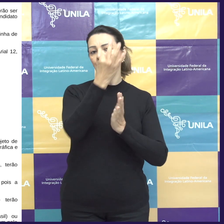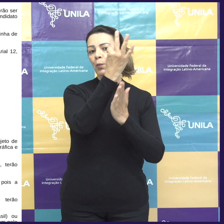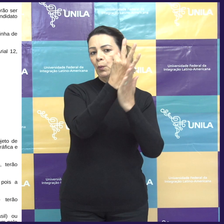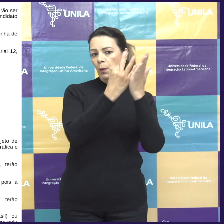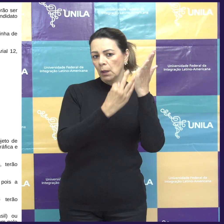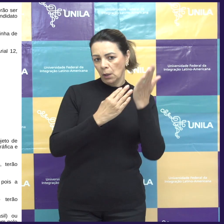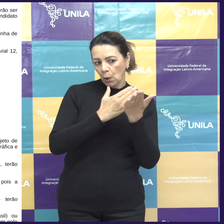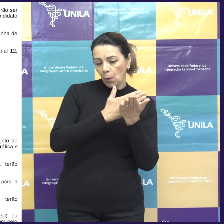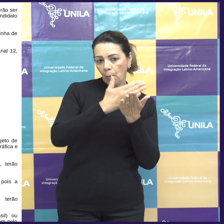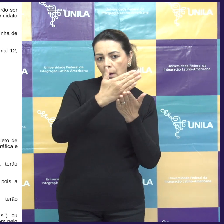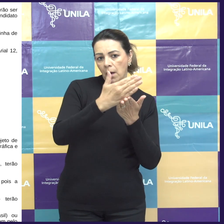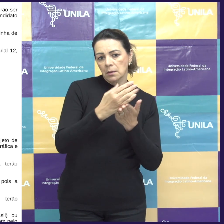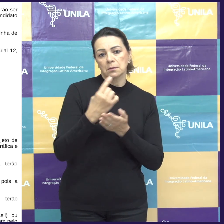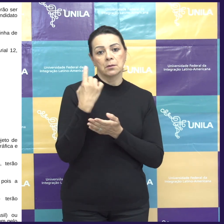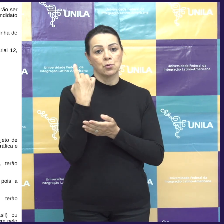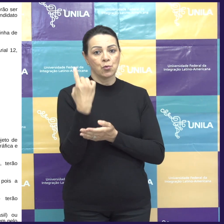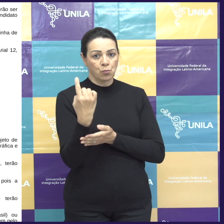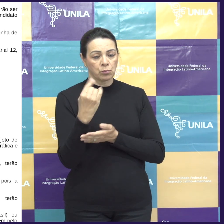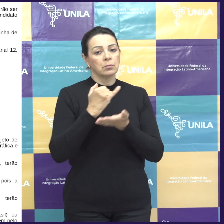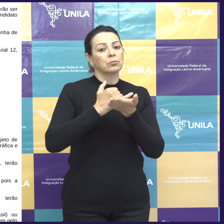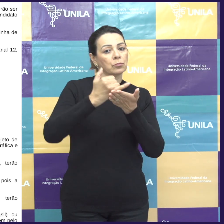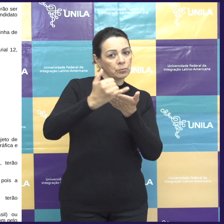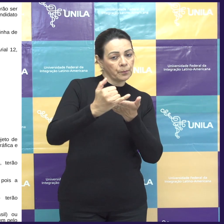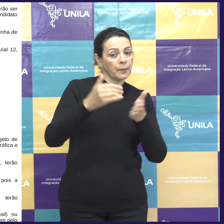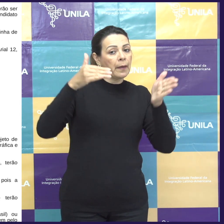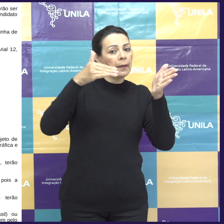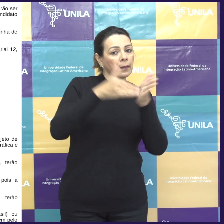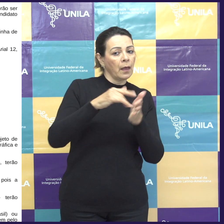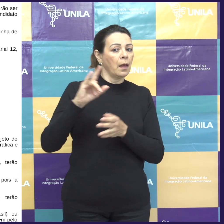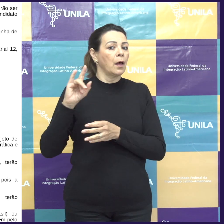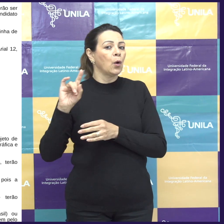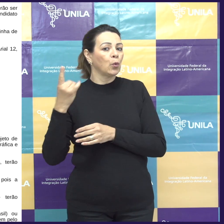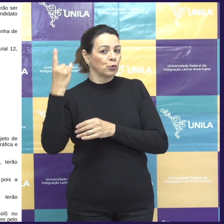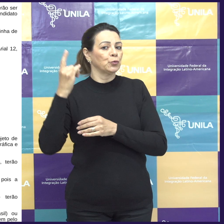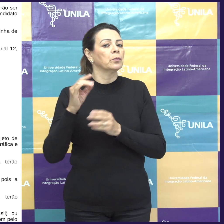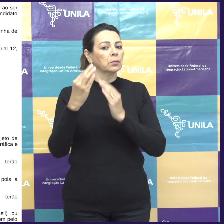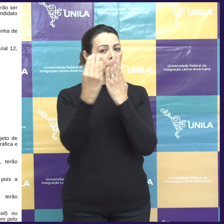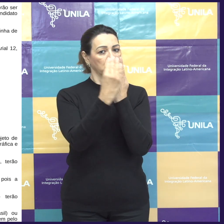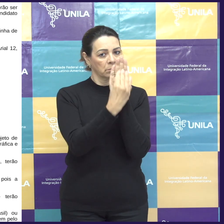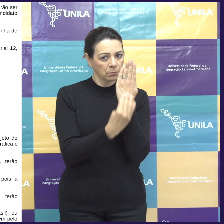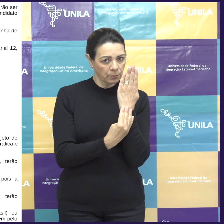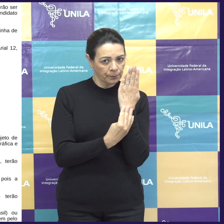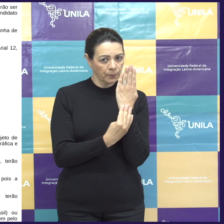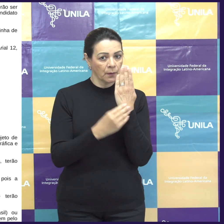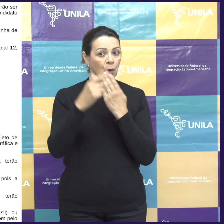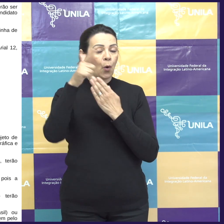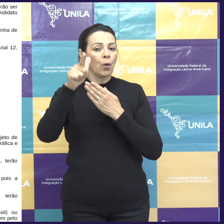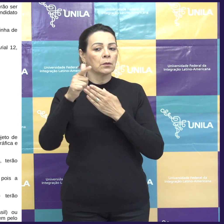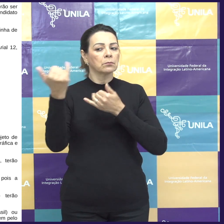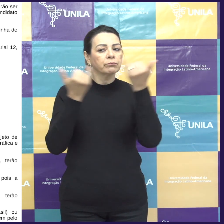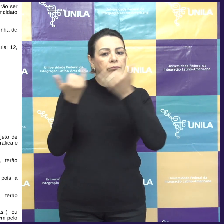a partir do item 1, Introdução, até a última, Referência bibliográfica e outras